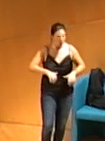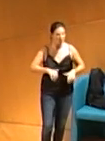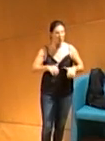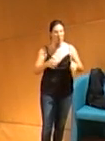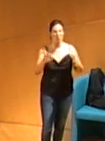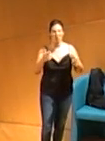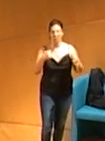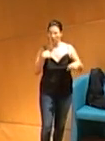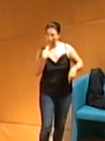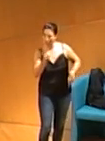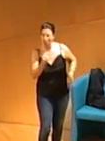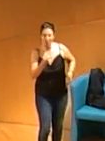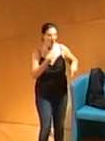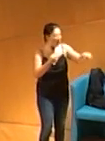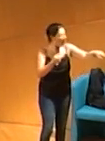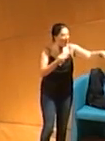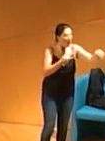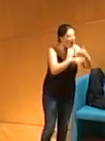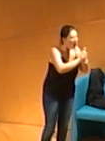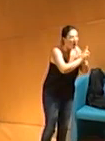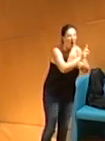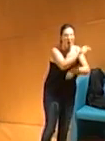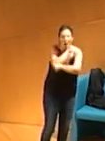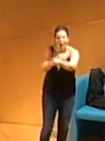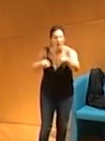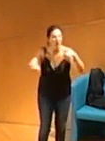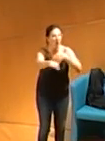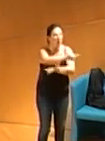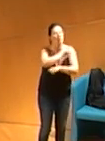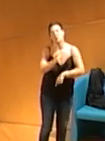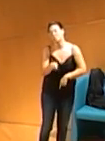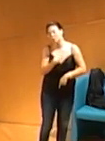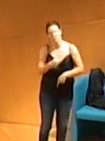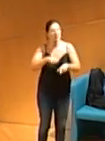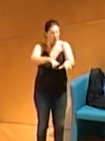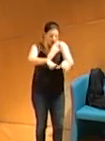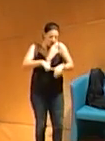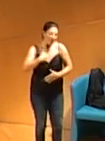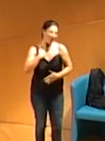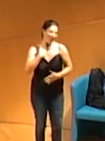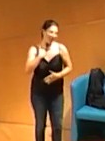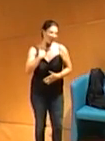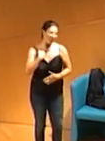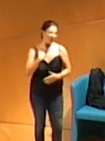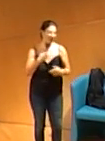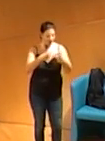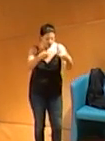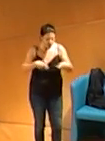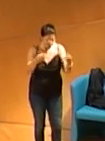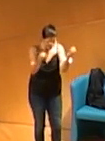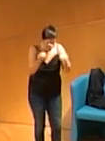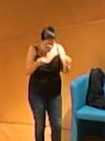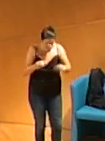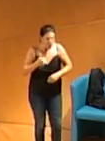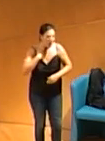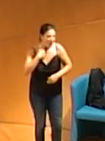ça rebondissait sur ce que disait l'autre. C'est sûr que c'est moi qui ai fait le boulot d'écriture, c'est moi qui ai fait le boulot de rassembler les